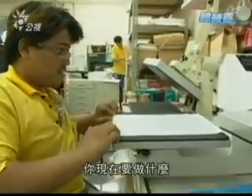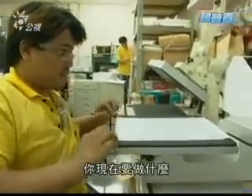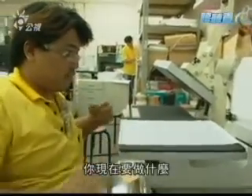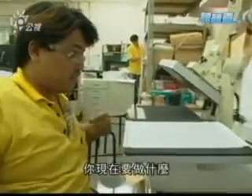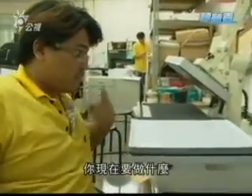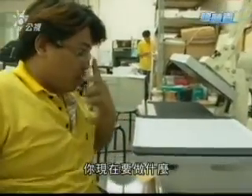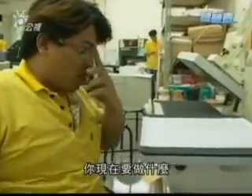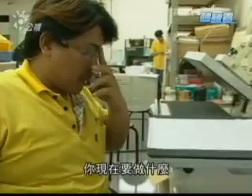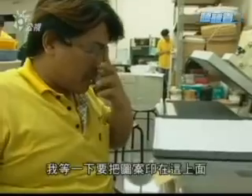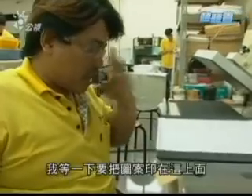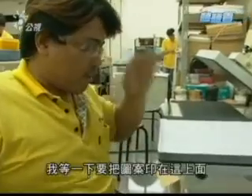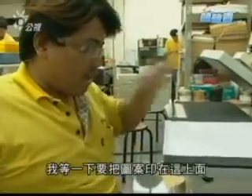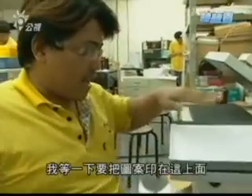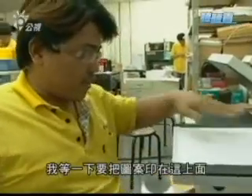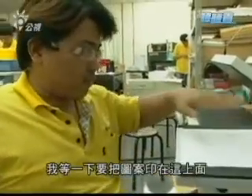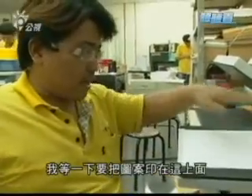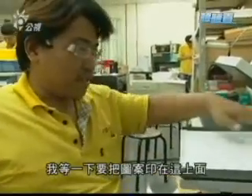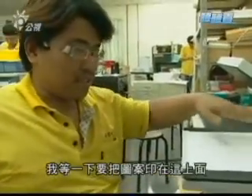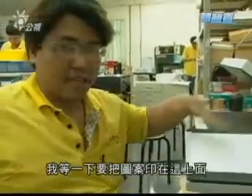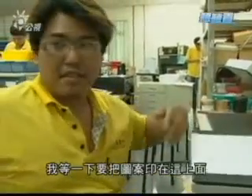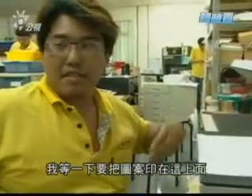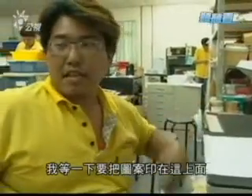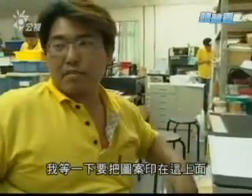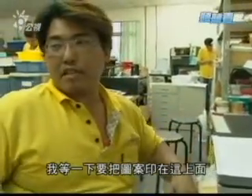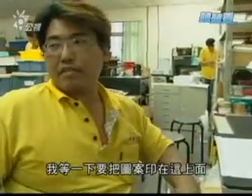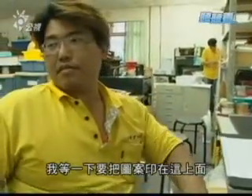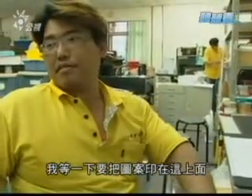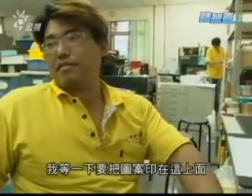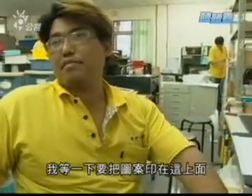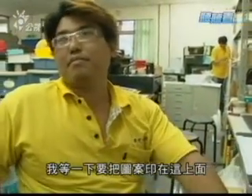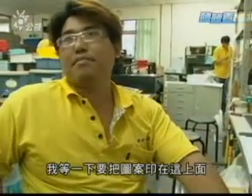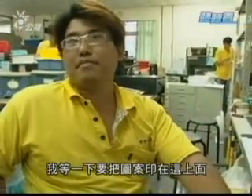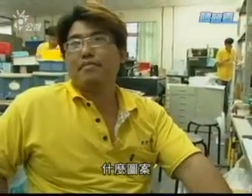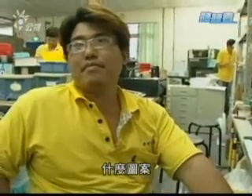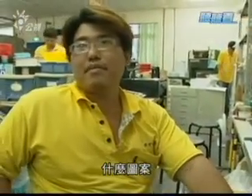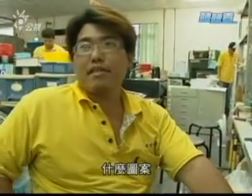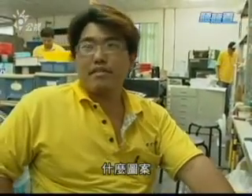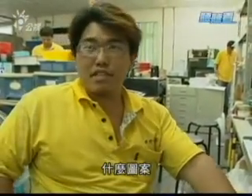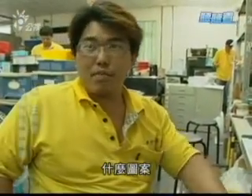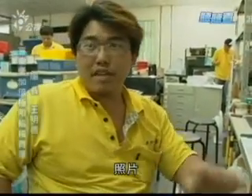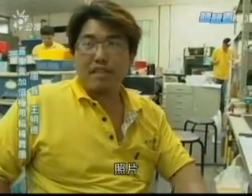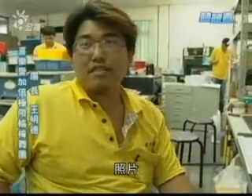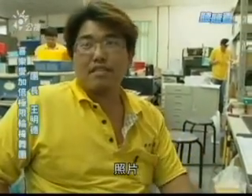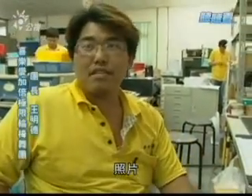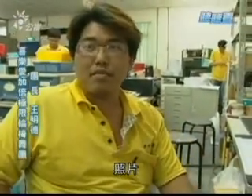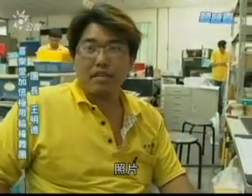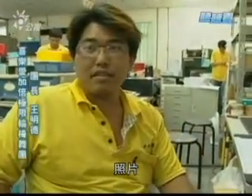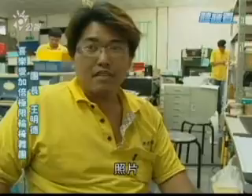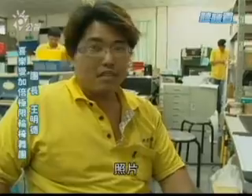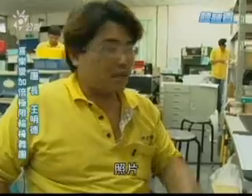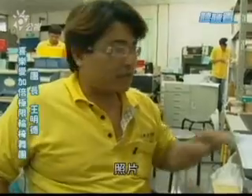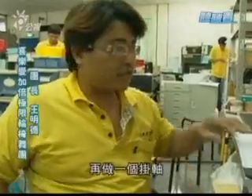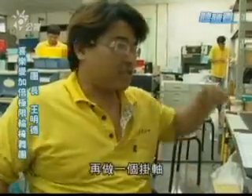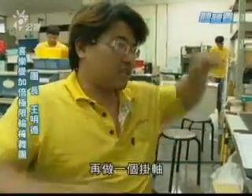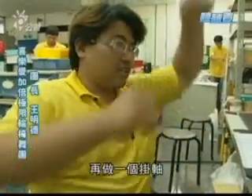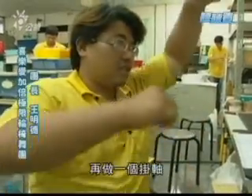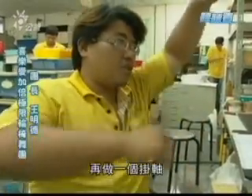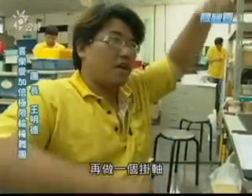做什么？ 我等一下要把图案印在这上面。 图案。 照片。 照片。 再来做一个挂